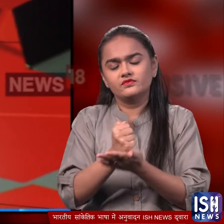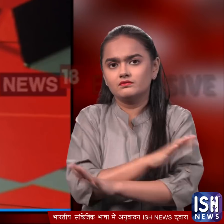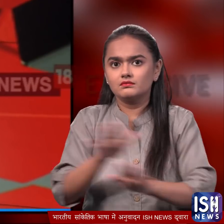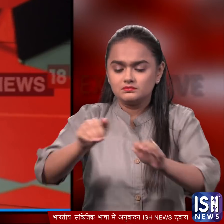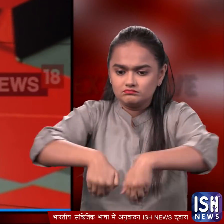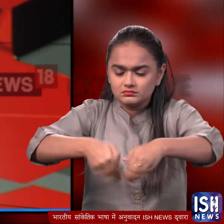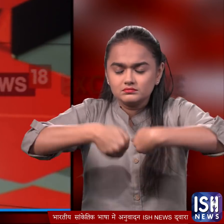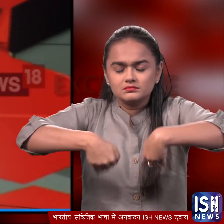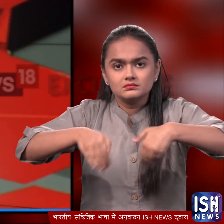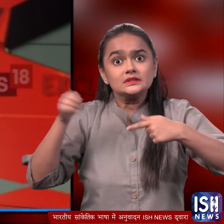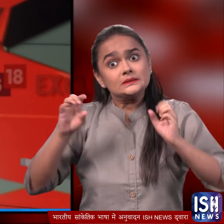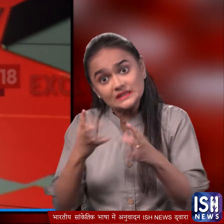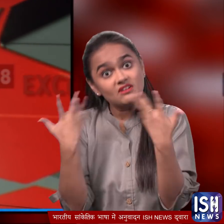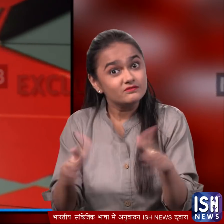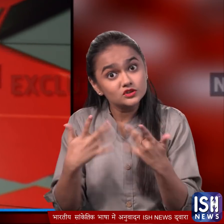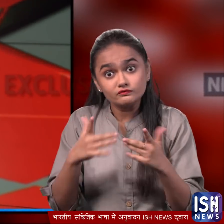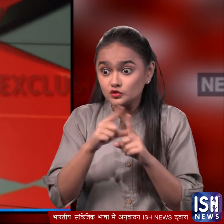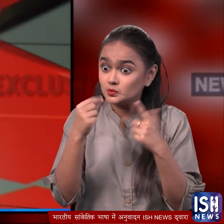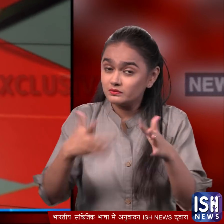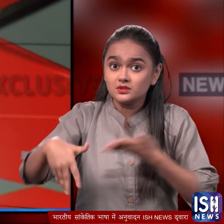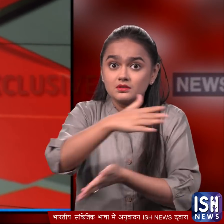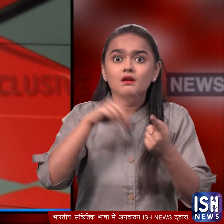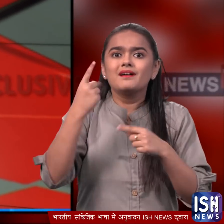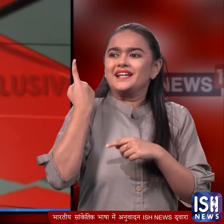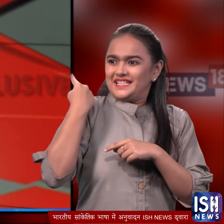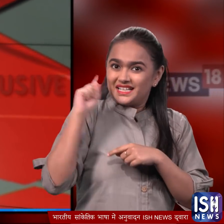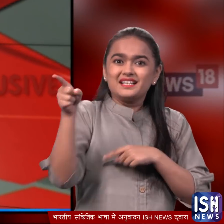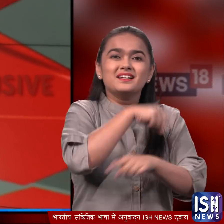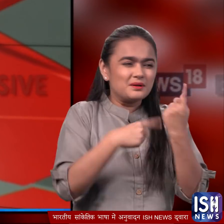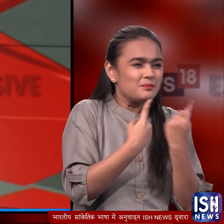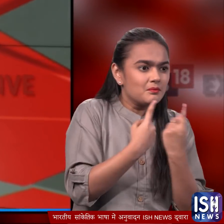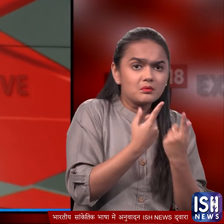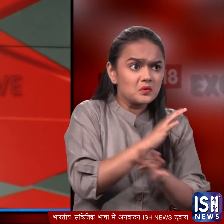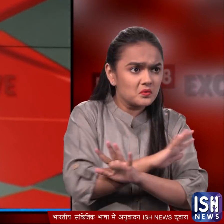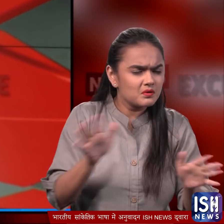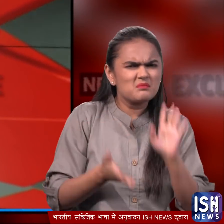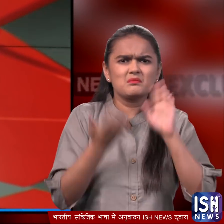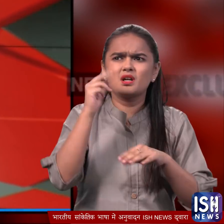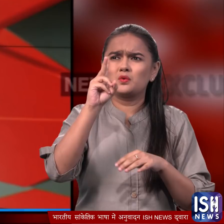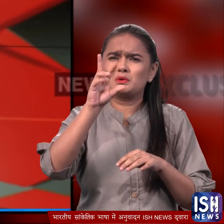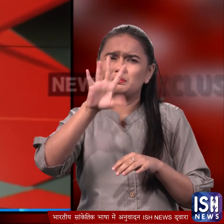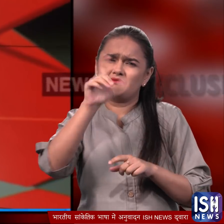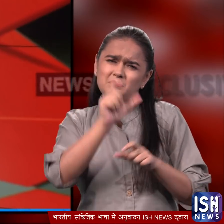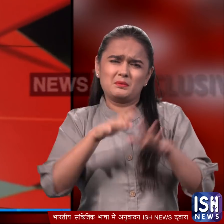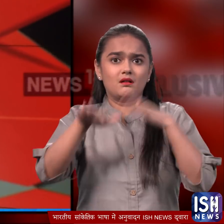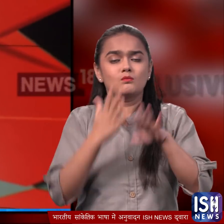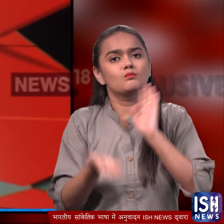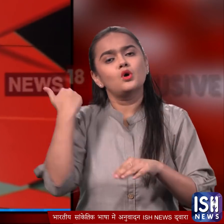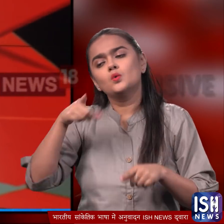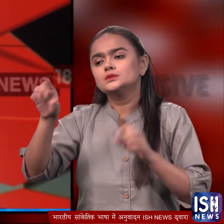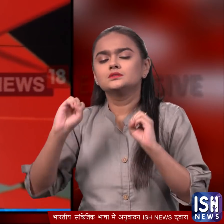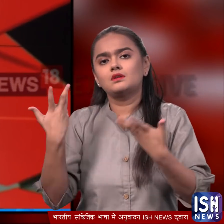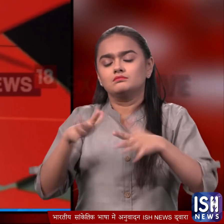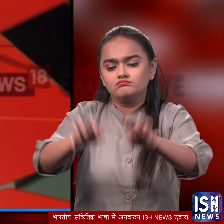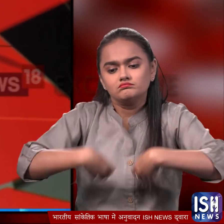दिन से खोदने लगे। और एक दिन पहले प्रशासन के साथ बातचीत नाकाम होने के बाद 1.5 दर्जन किसान उन्हीं गड्ढों में लेट गए, जिन्हें रोकने या निकालने